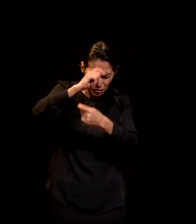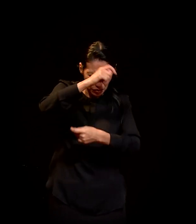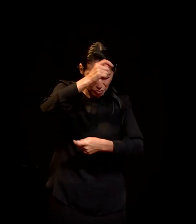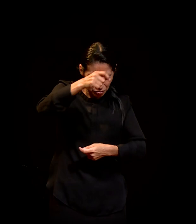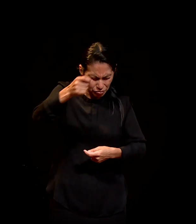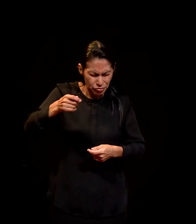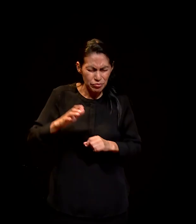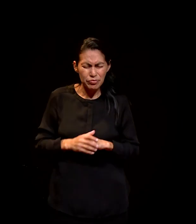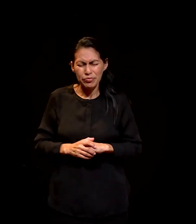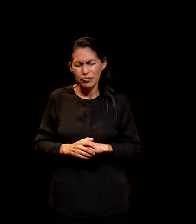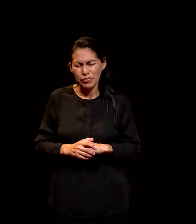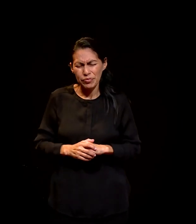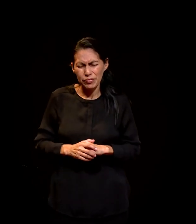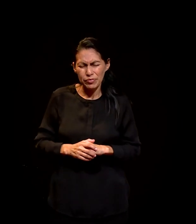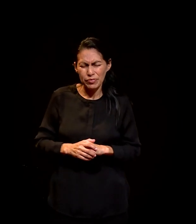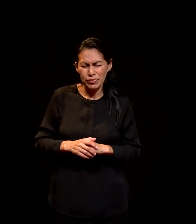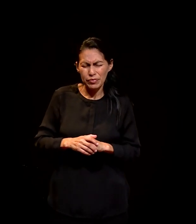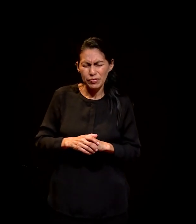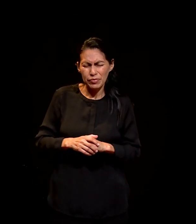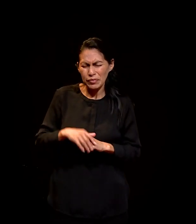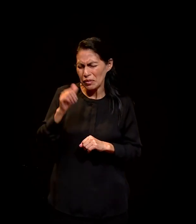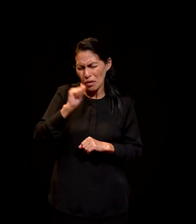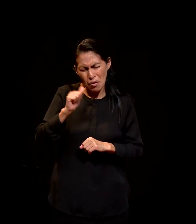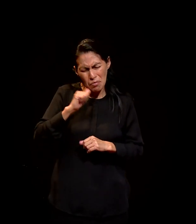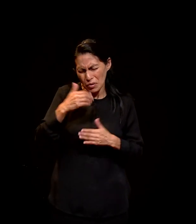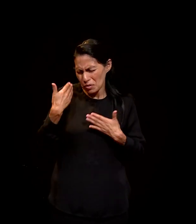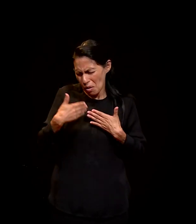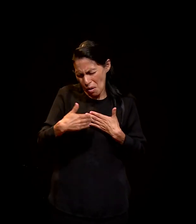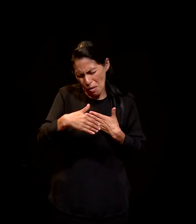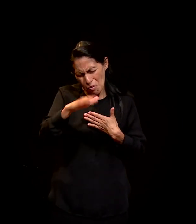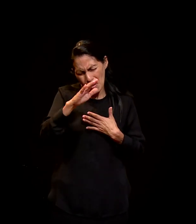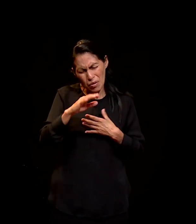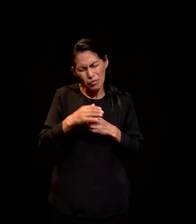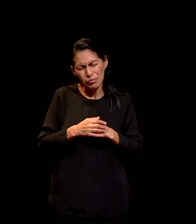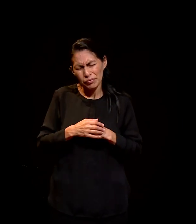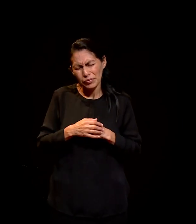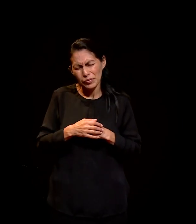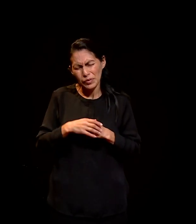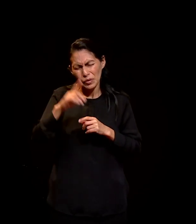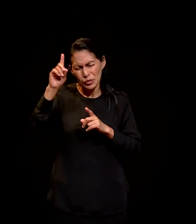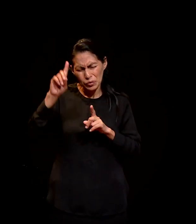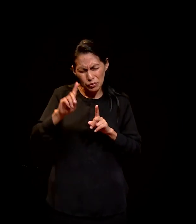por siempre para diferentes